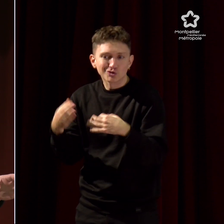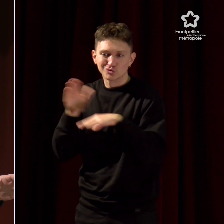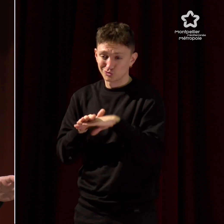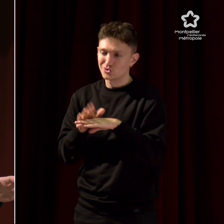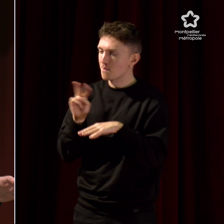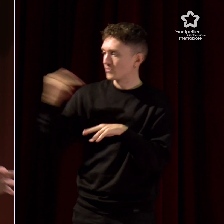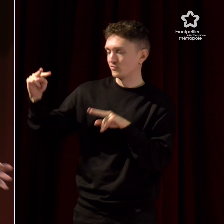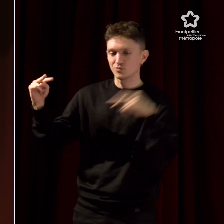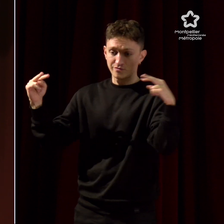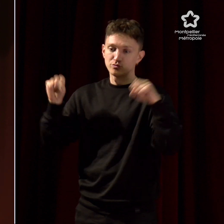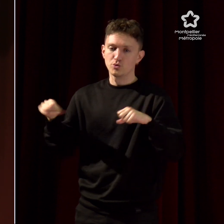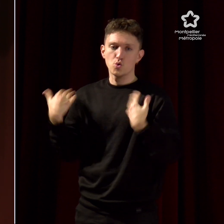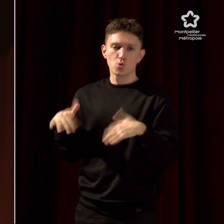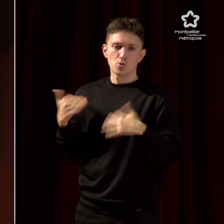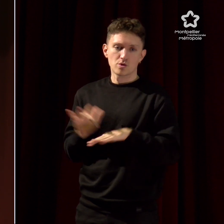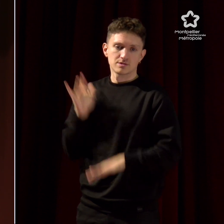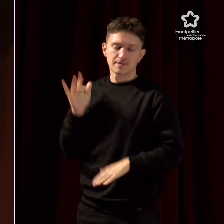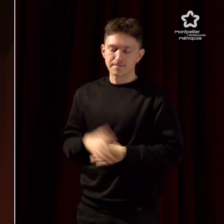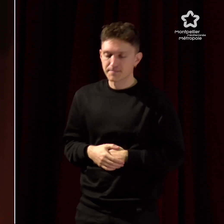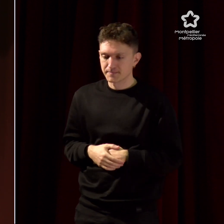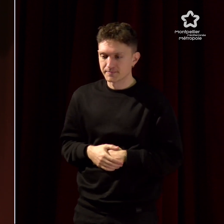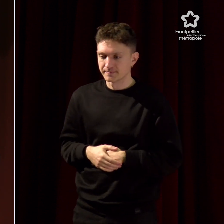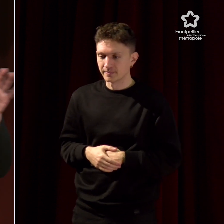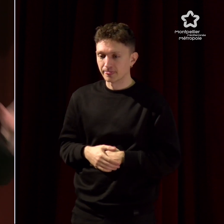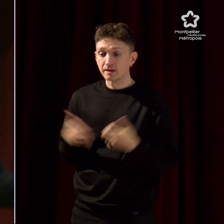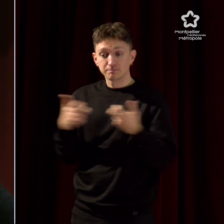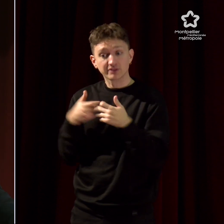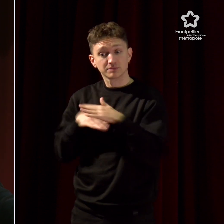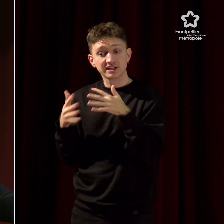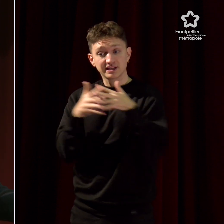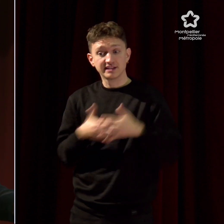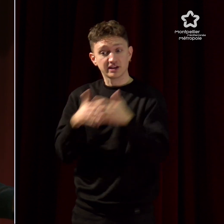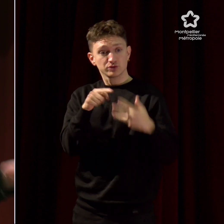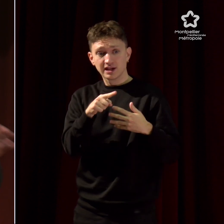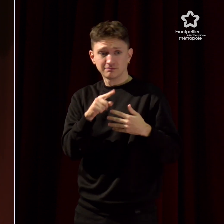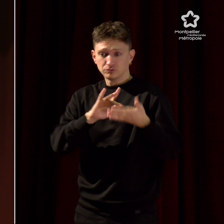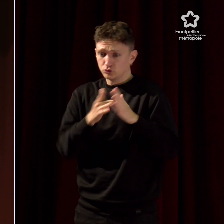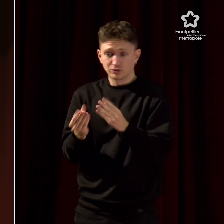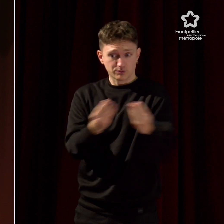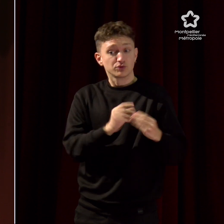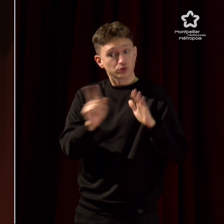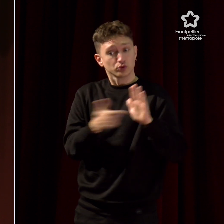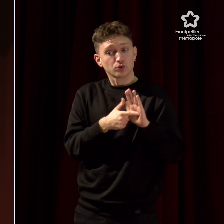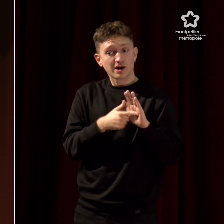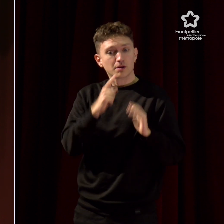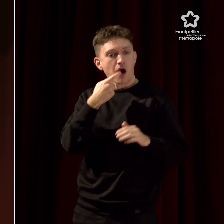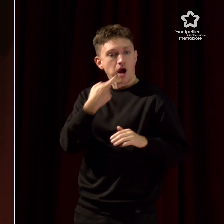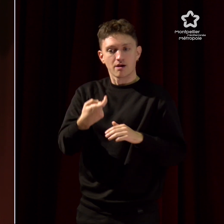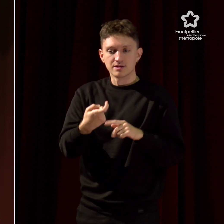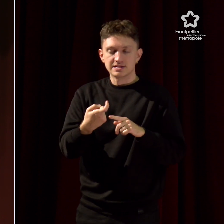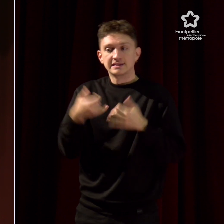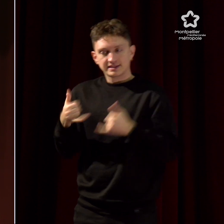très différente. Les tests d'origine génétique aux États-Unis, tout le monde a le droit de les faire. En Europe, en France,